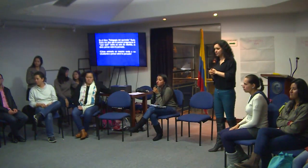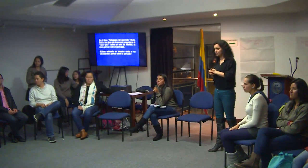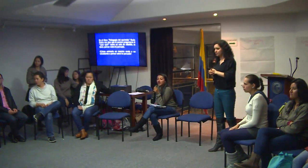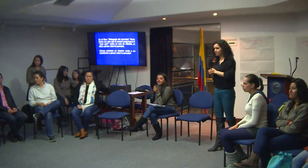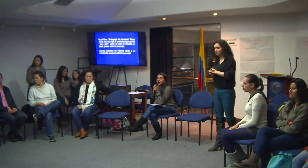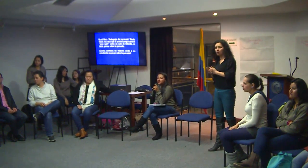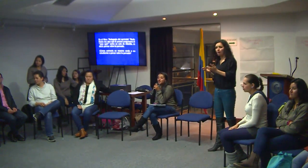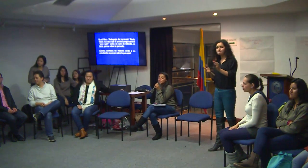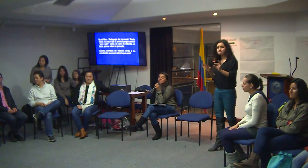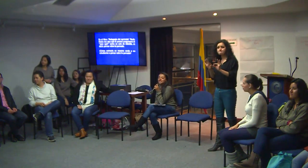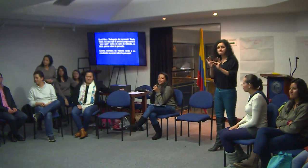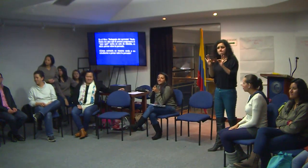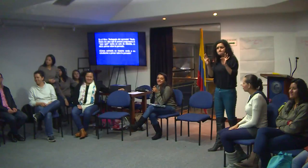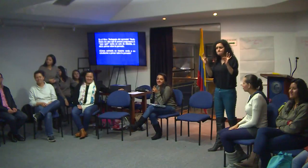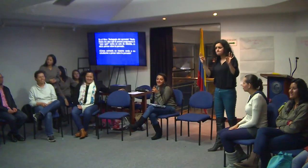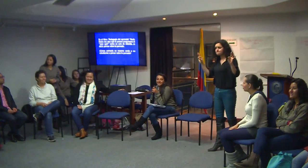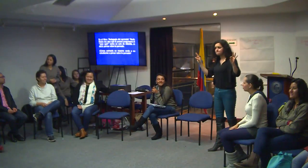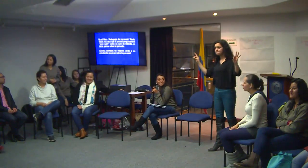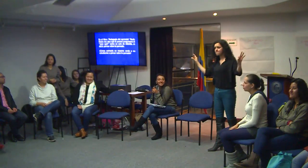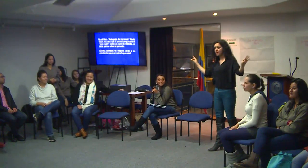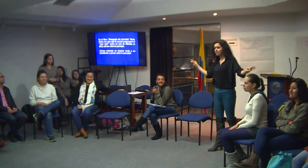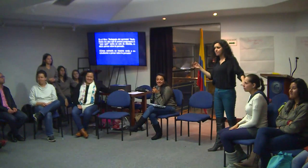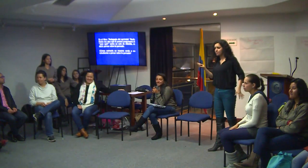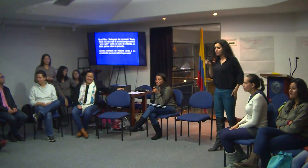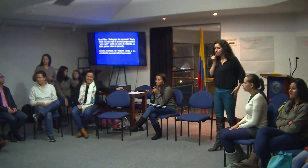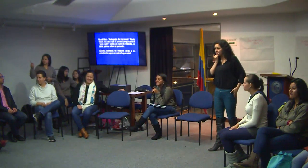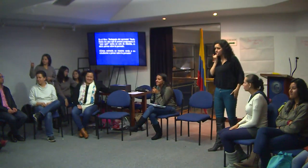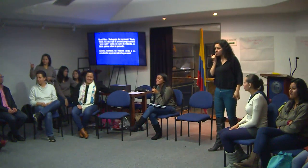Los veo muy callados, ¿qué pasa?